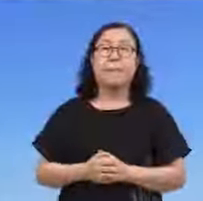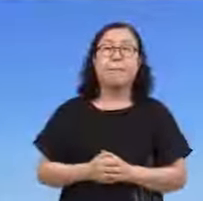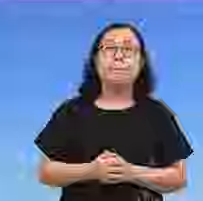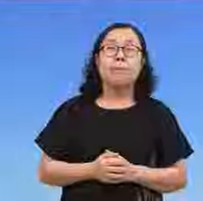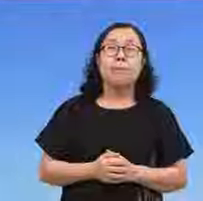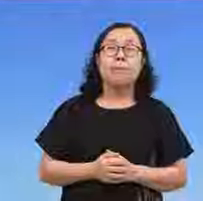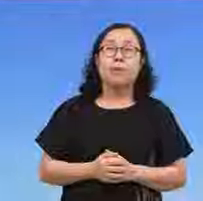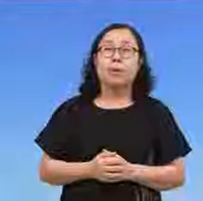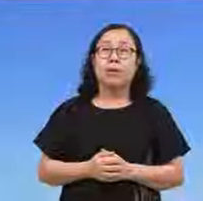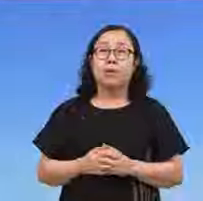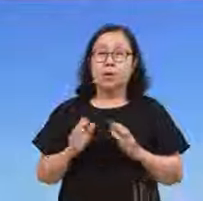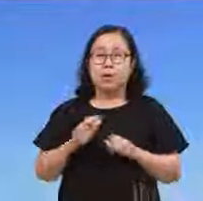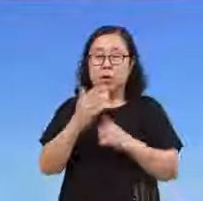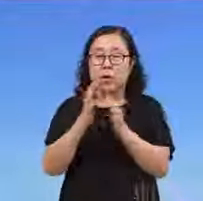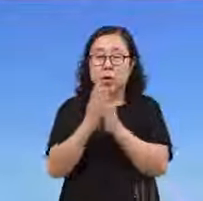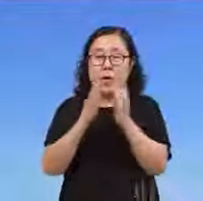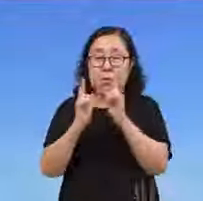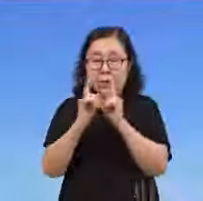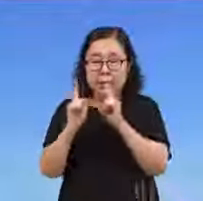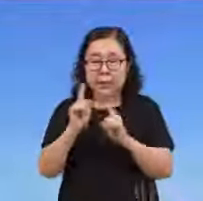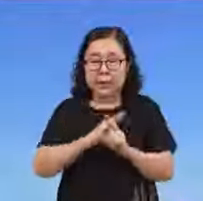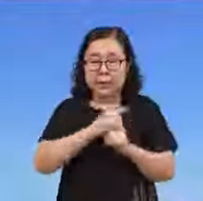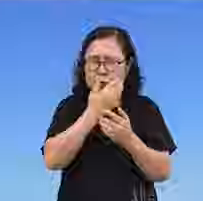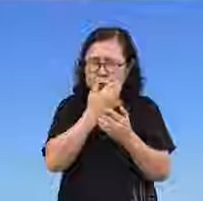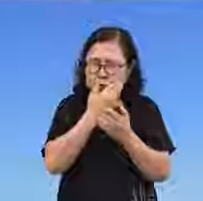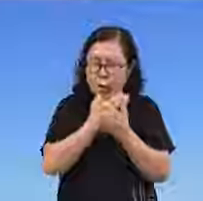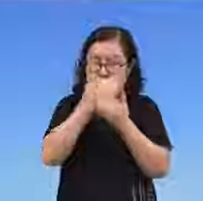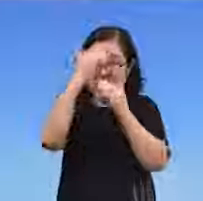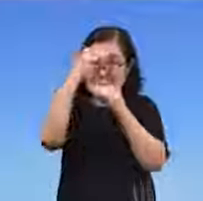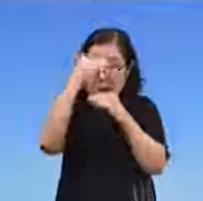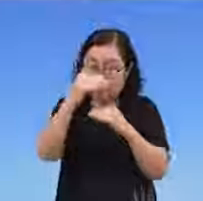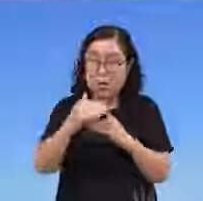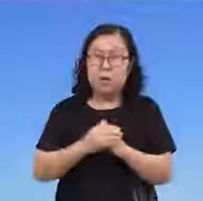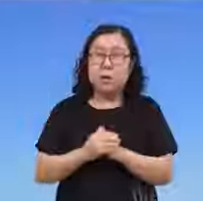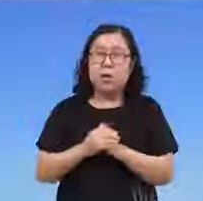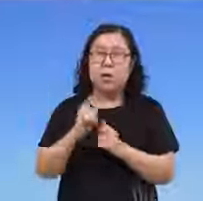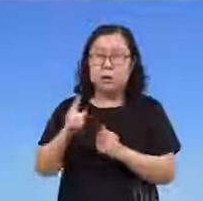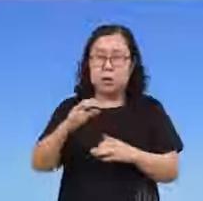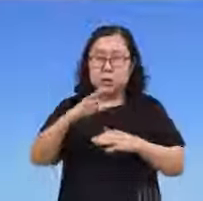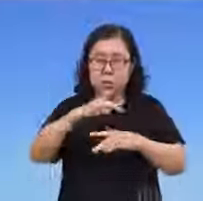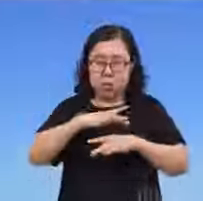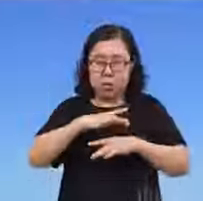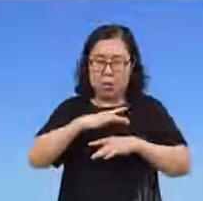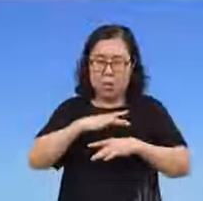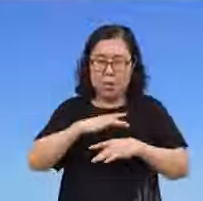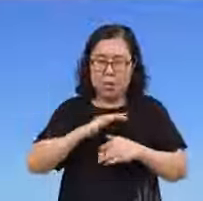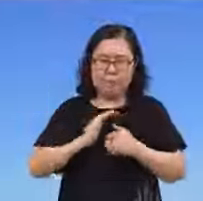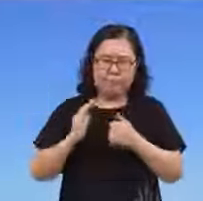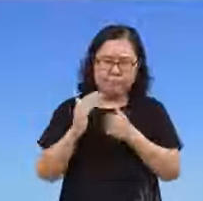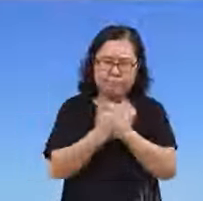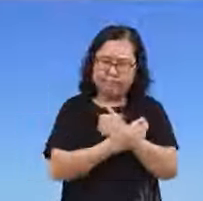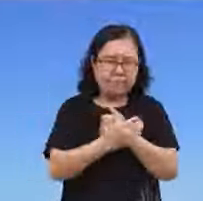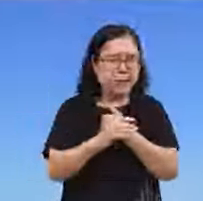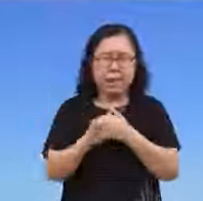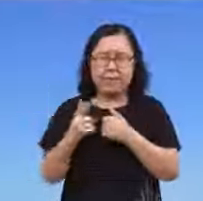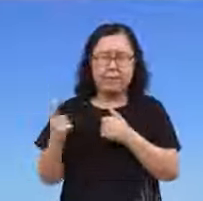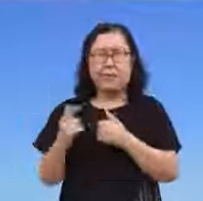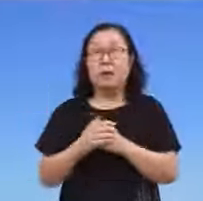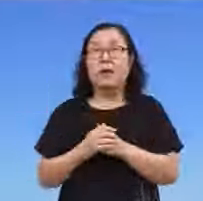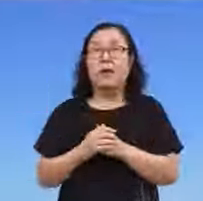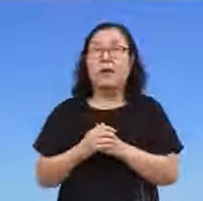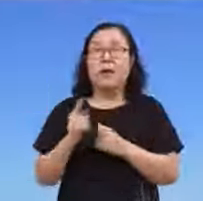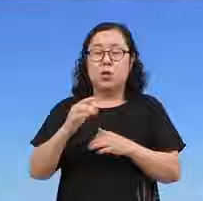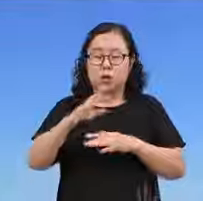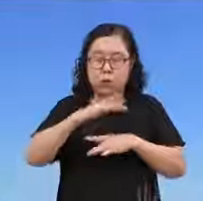오늘 본문의 가장 중요한 포인트는요, 그렇게 야곱이 두려움에 휩싸였다, 이게 포인트가 아닙니다.